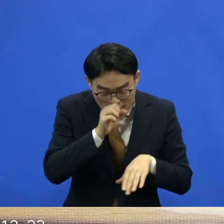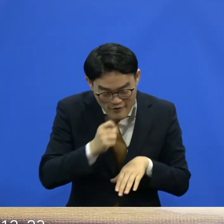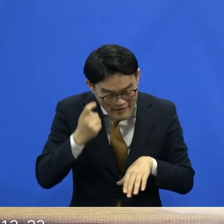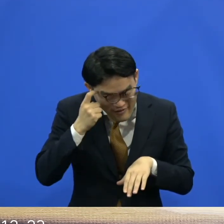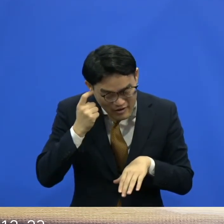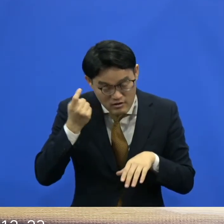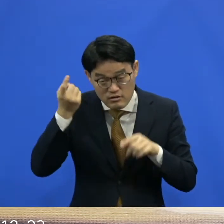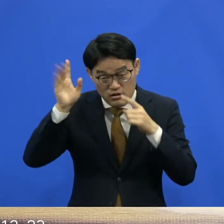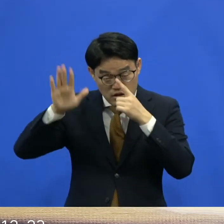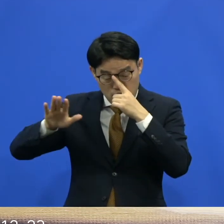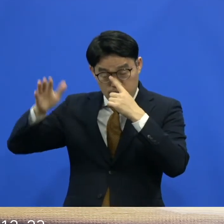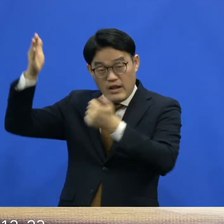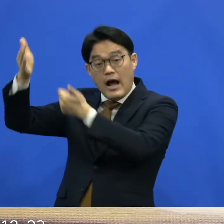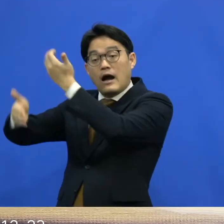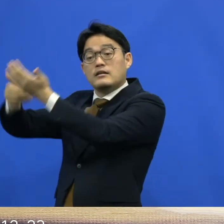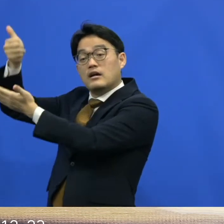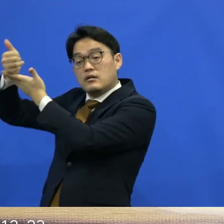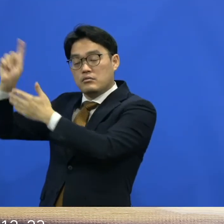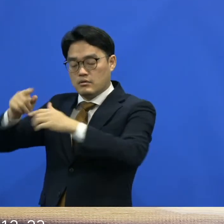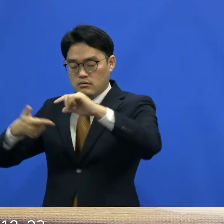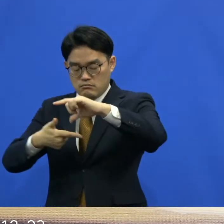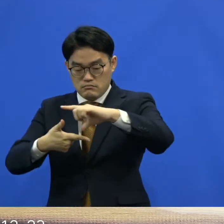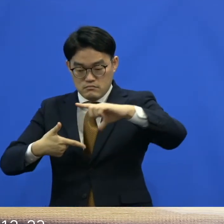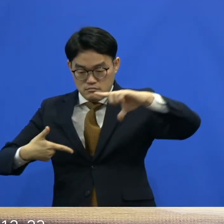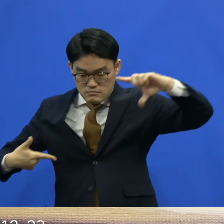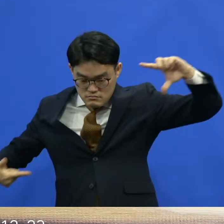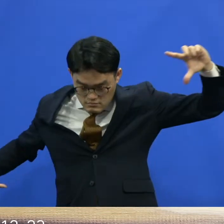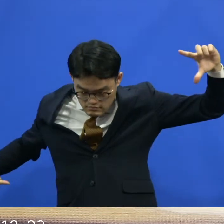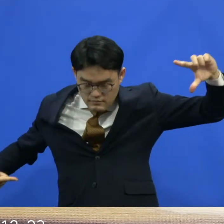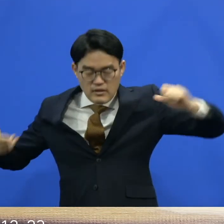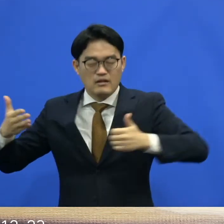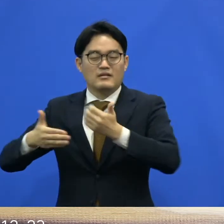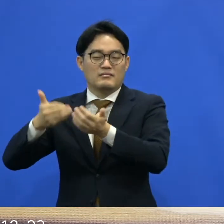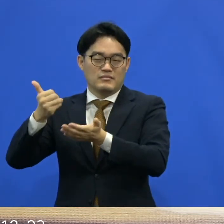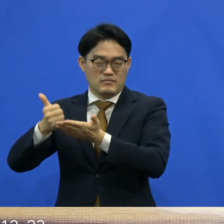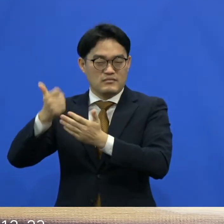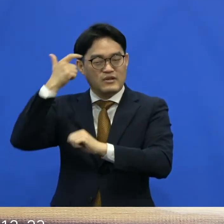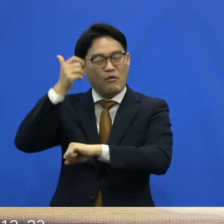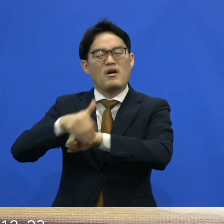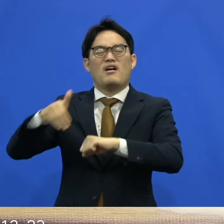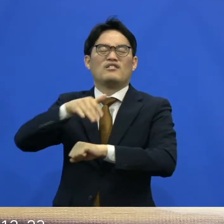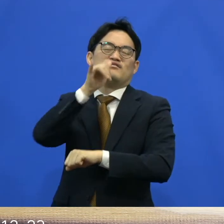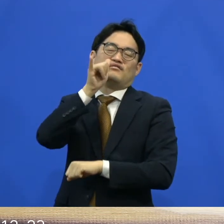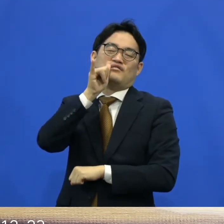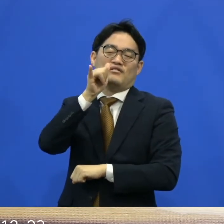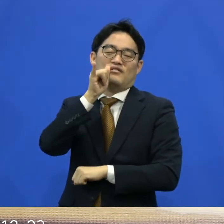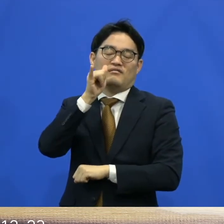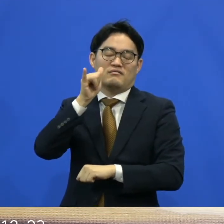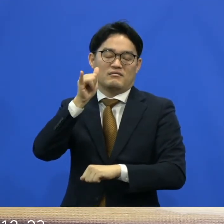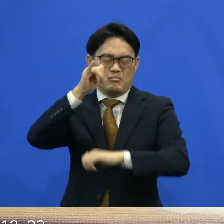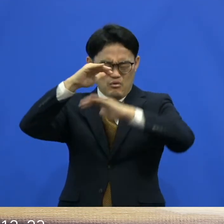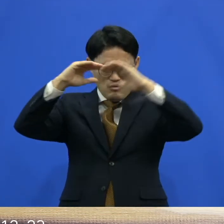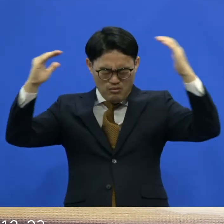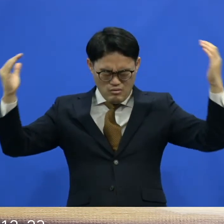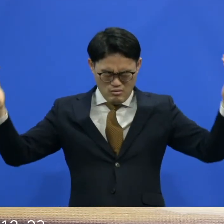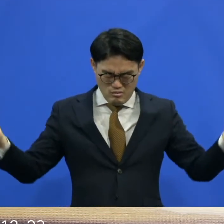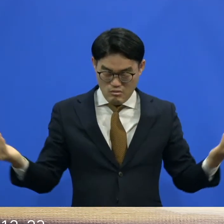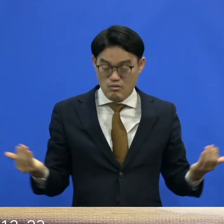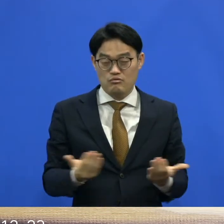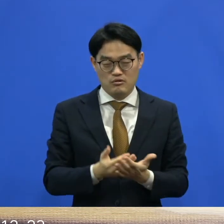그것이 뭐예요? 로마서 8장 28절에 말씀하는 것처럼 합력하여 선을 이루시는